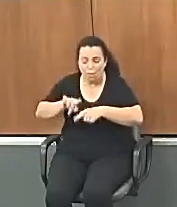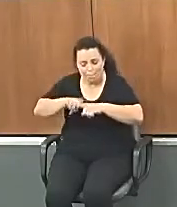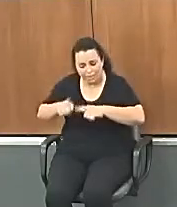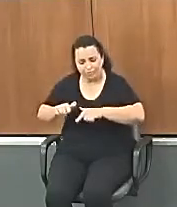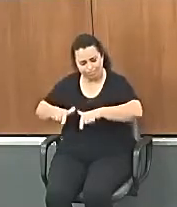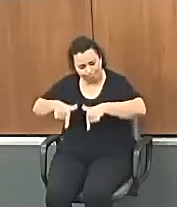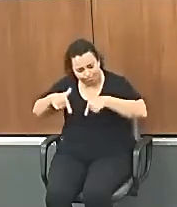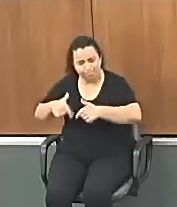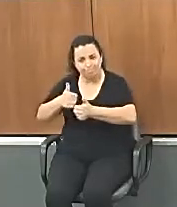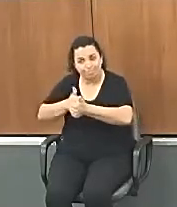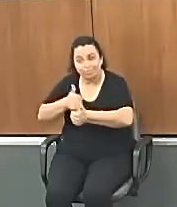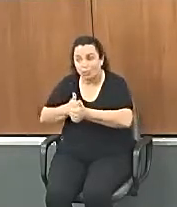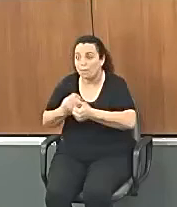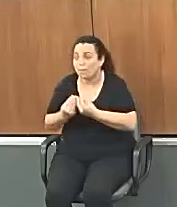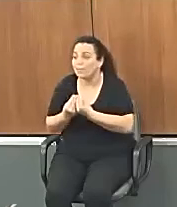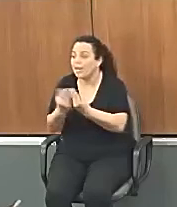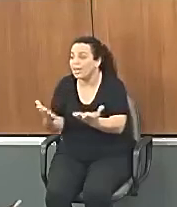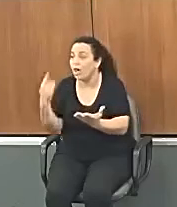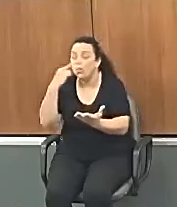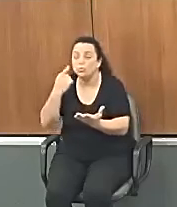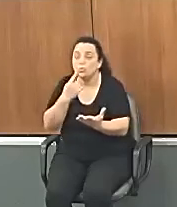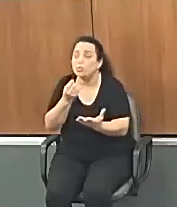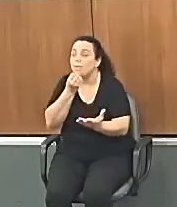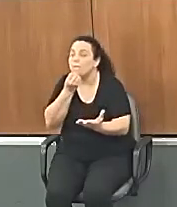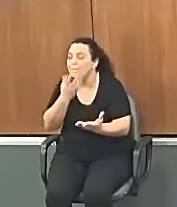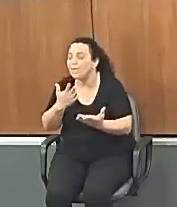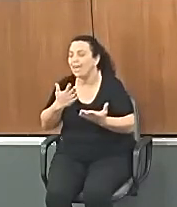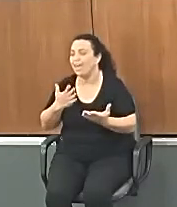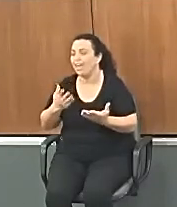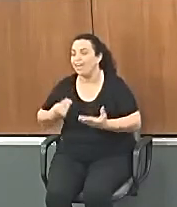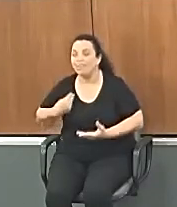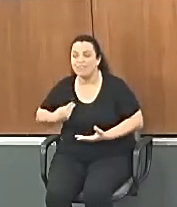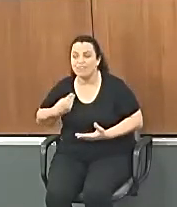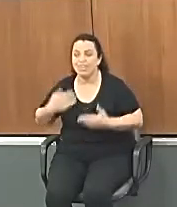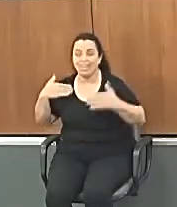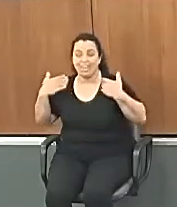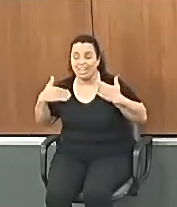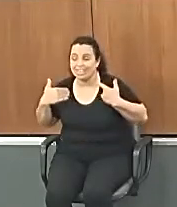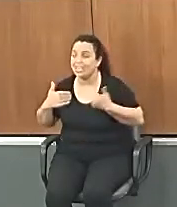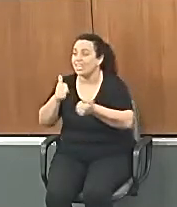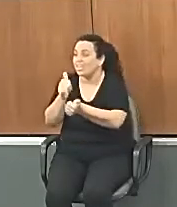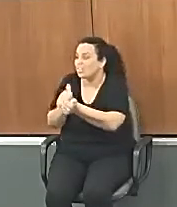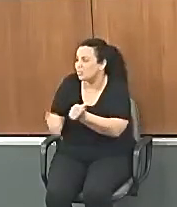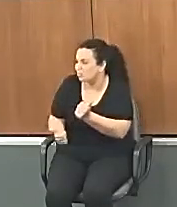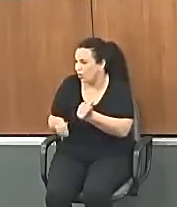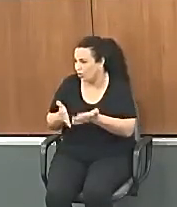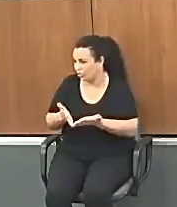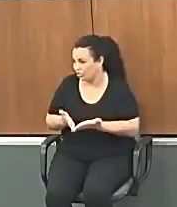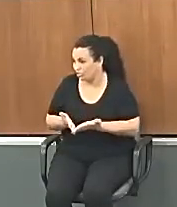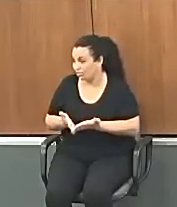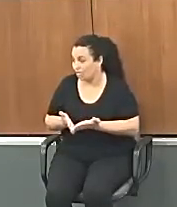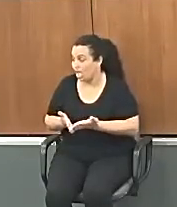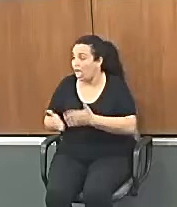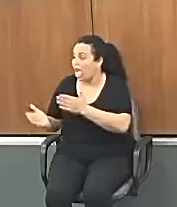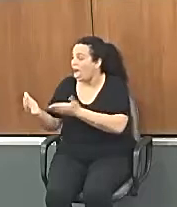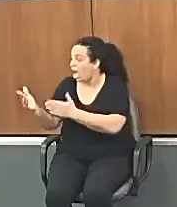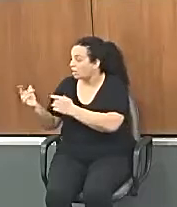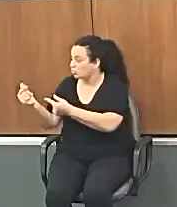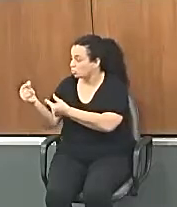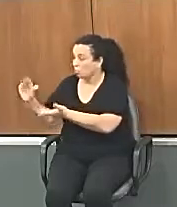pessoa surda um pouco de bem estar um pouco de lazer e um pouco de esporte sem nenhuma ajuda do deputado